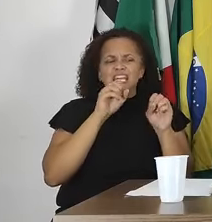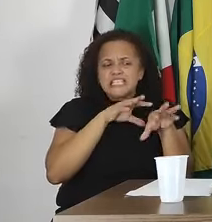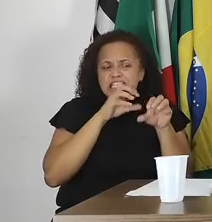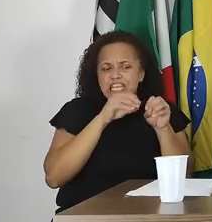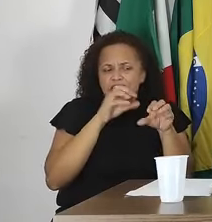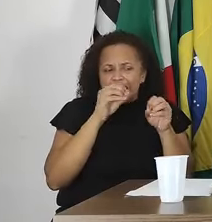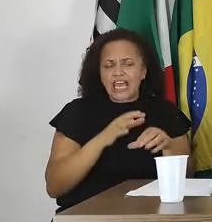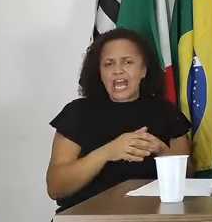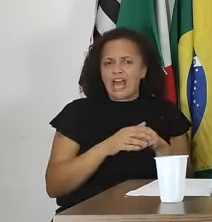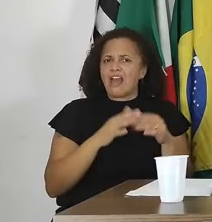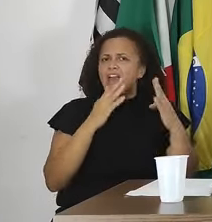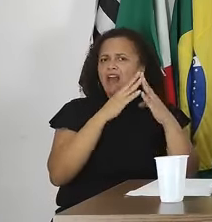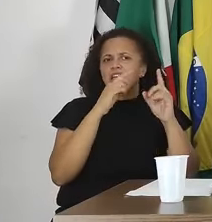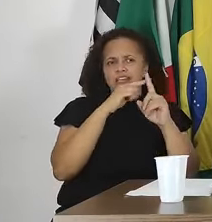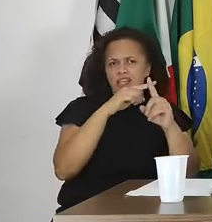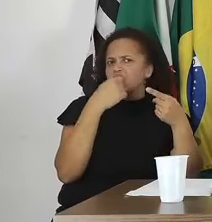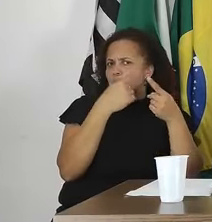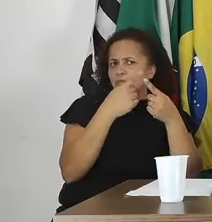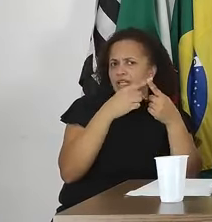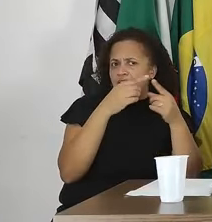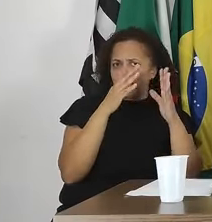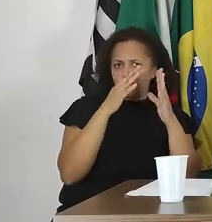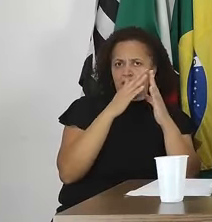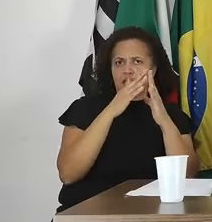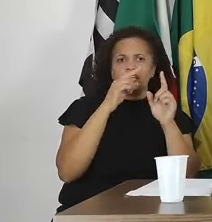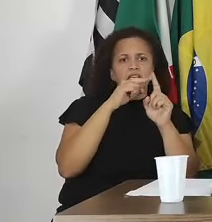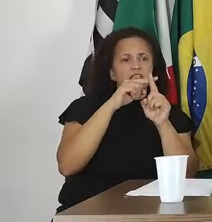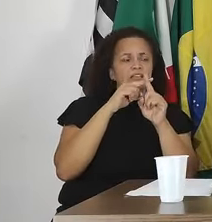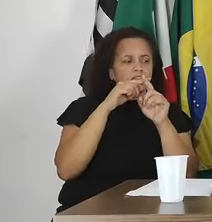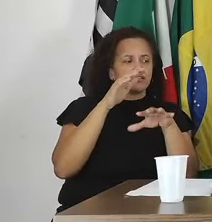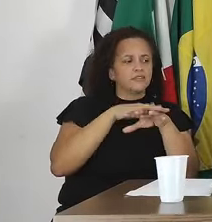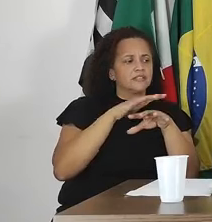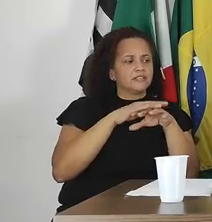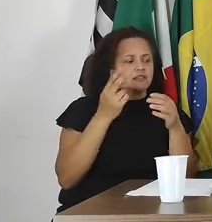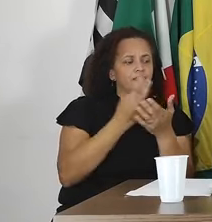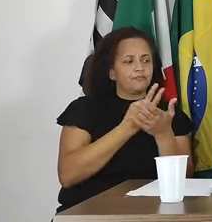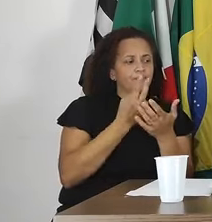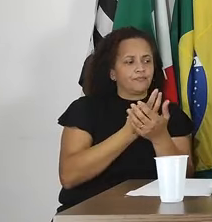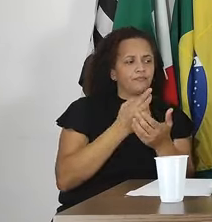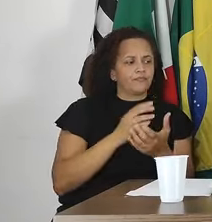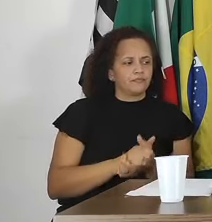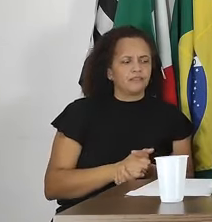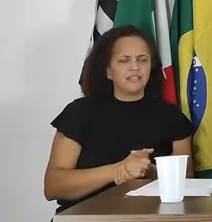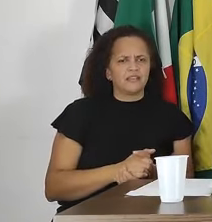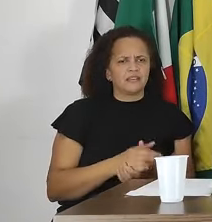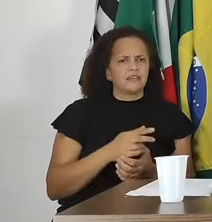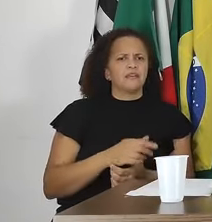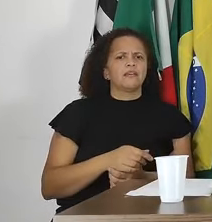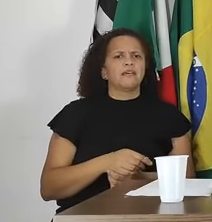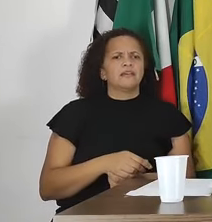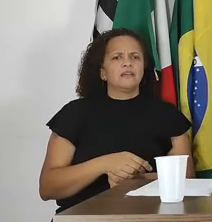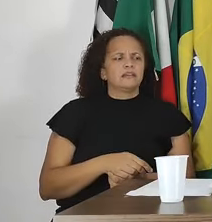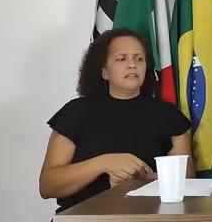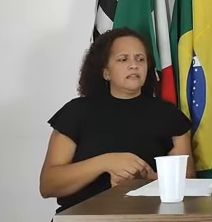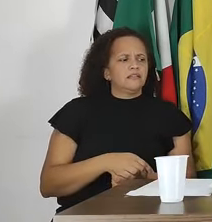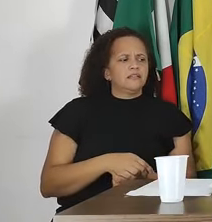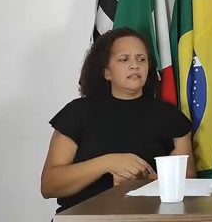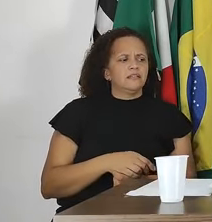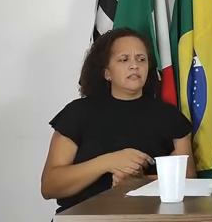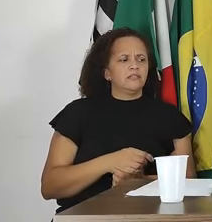porque olha o que eles estavam fazendo lá. Ousa algum de vós, tendo algum negócio